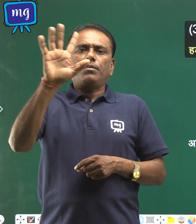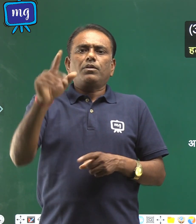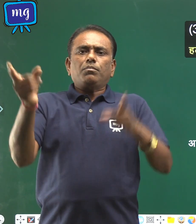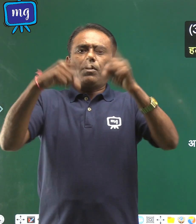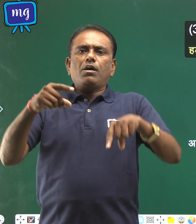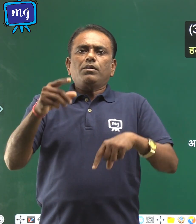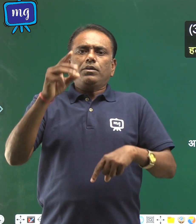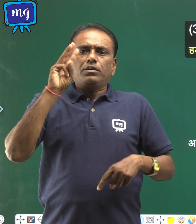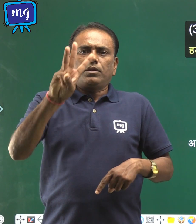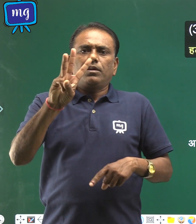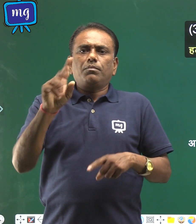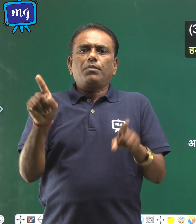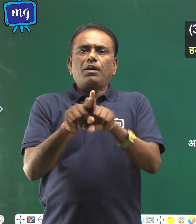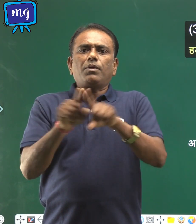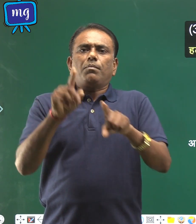15/3 का देंगे तो 5 आएगा।